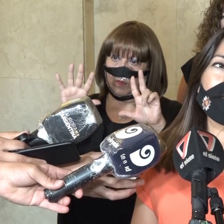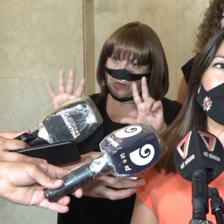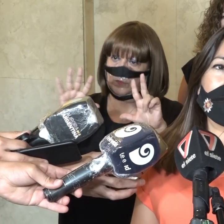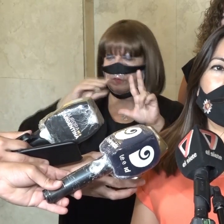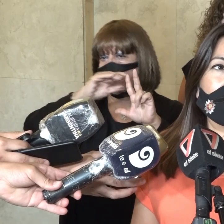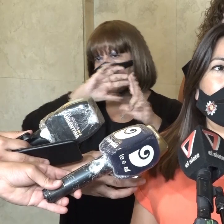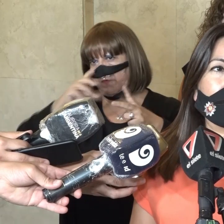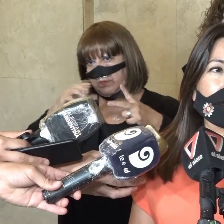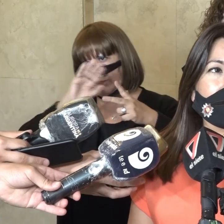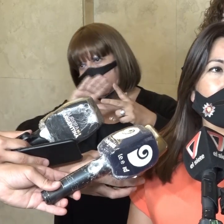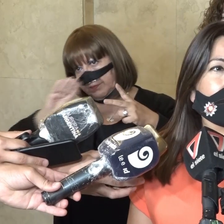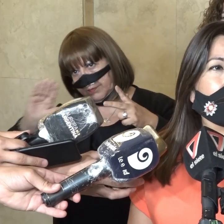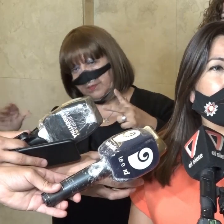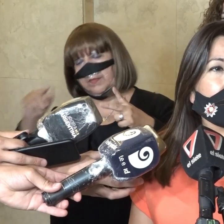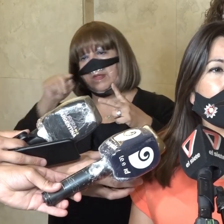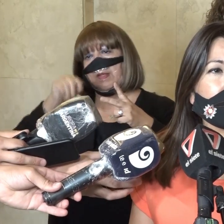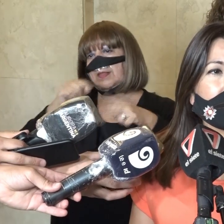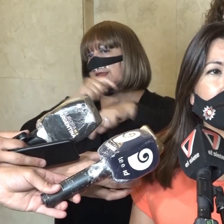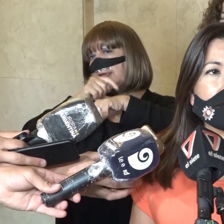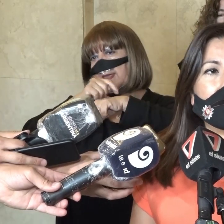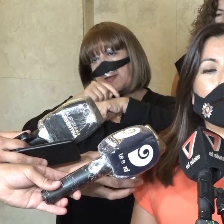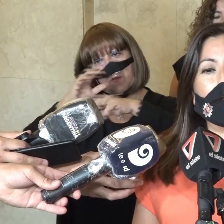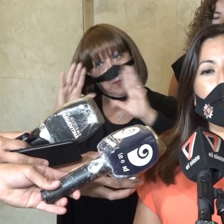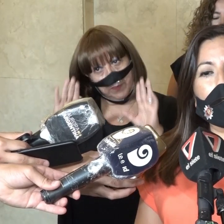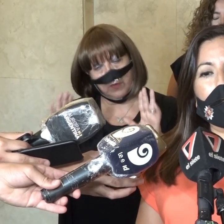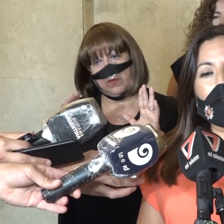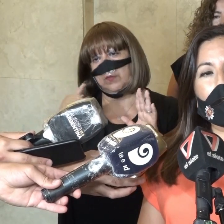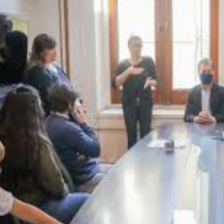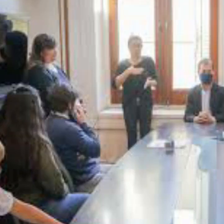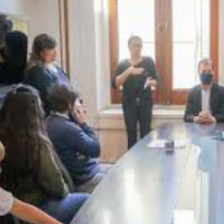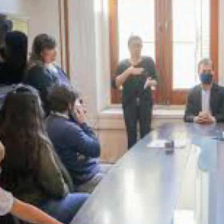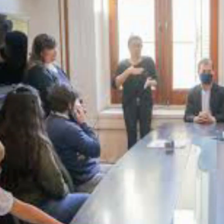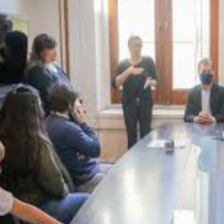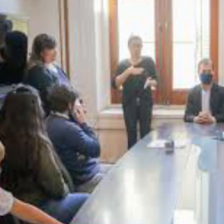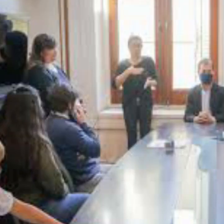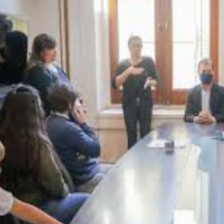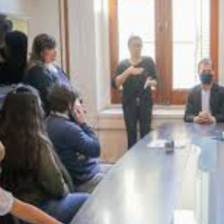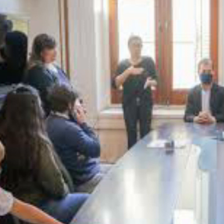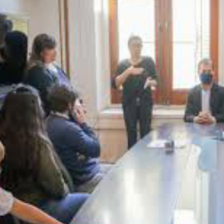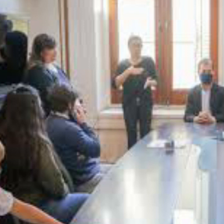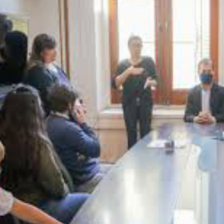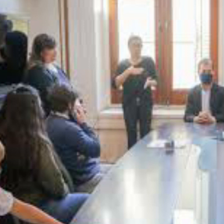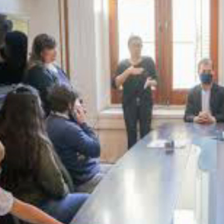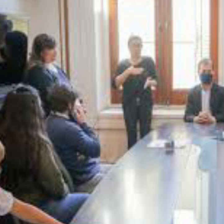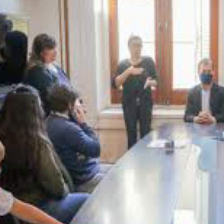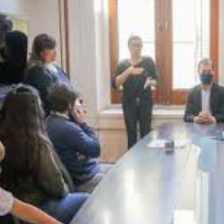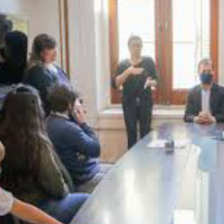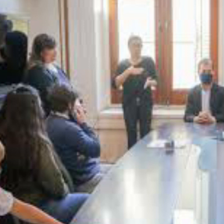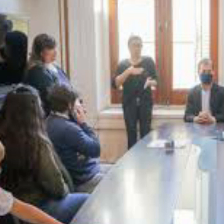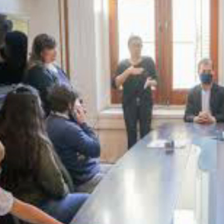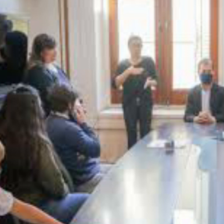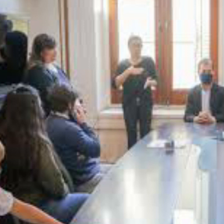Es autogestionable, la va a poder hacer en el tiempo que disponga y luego va a obtener la certificación que va a ir a su legajo